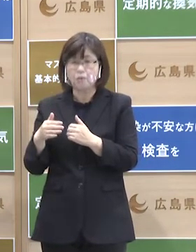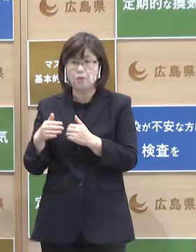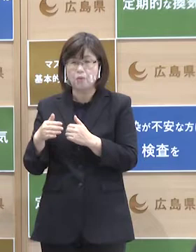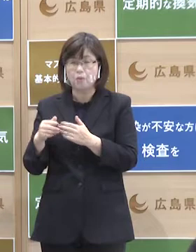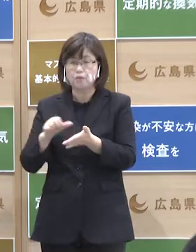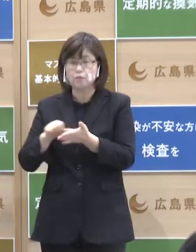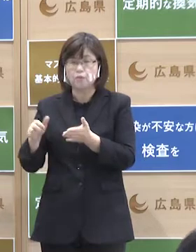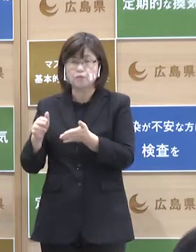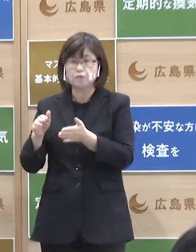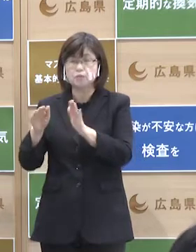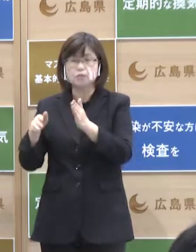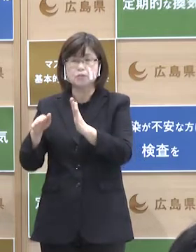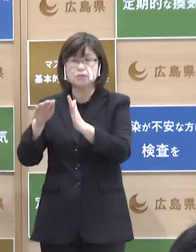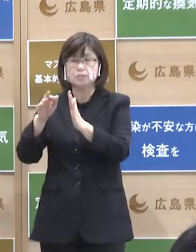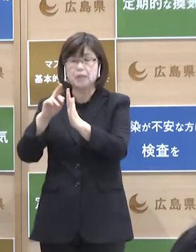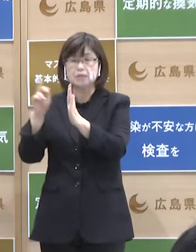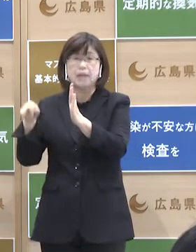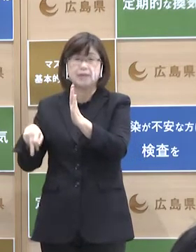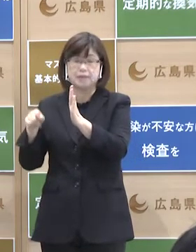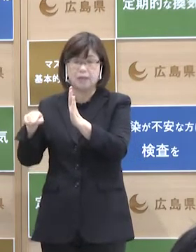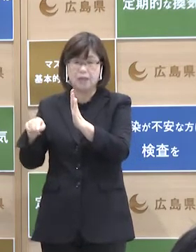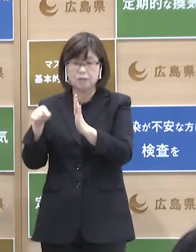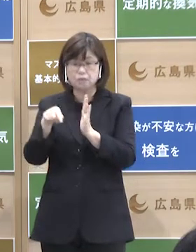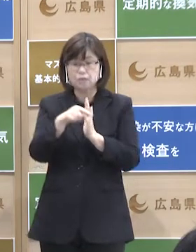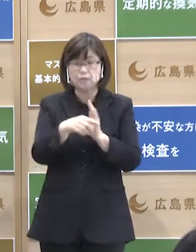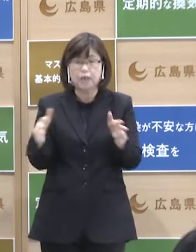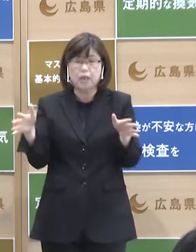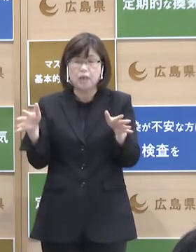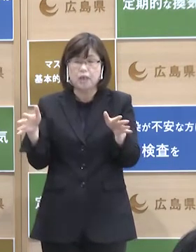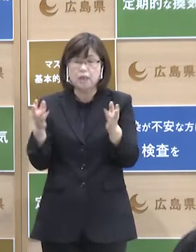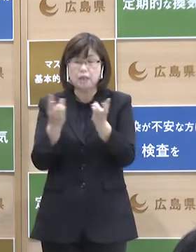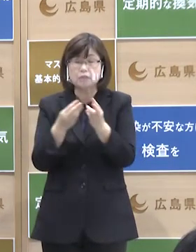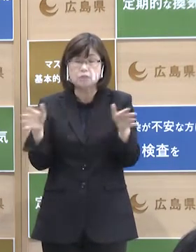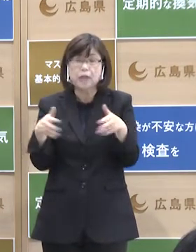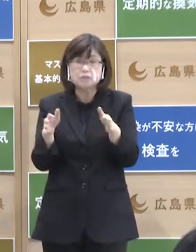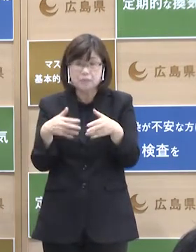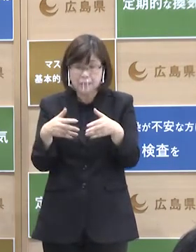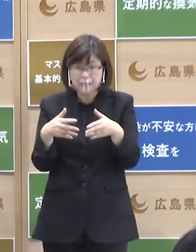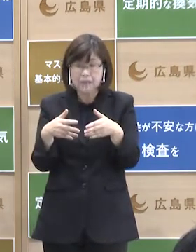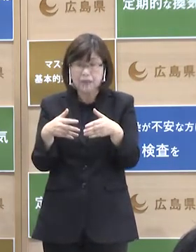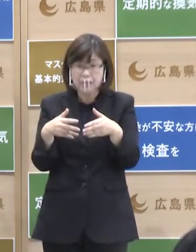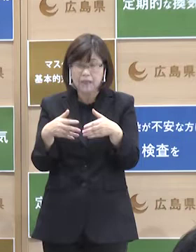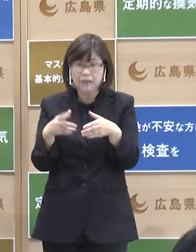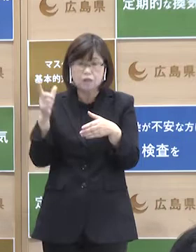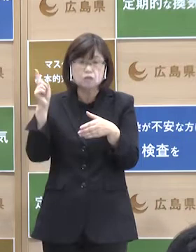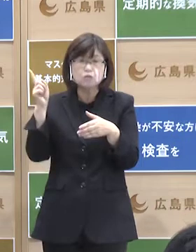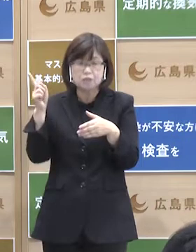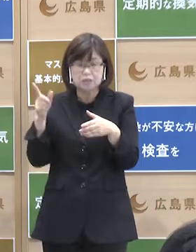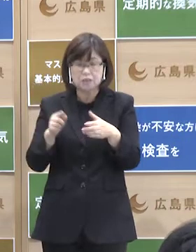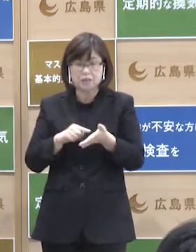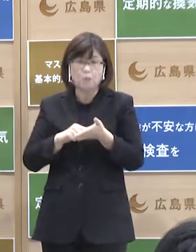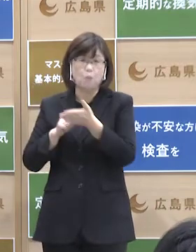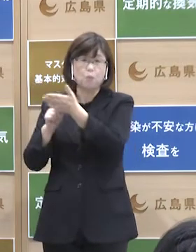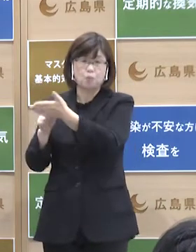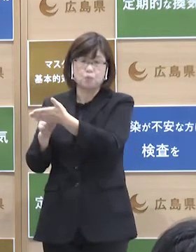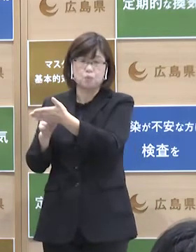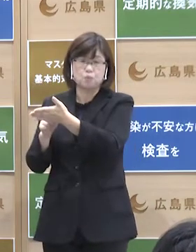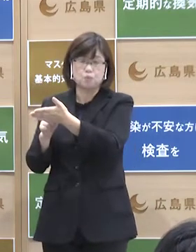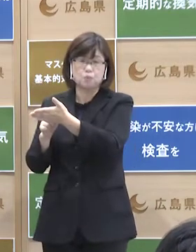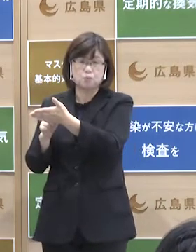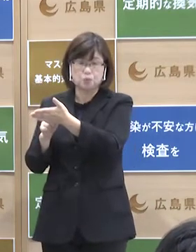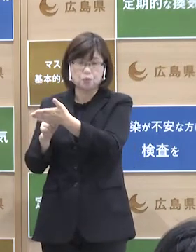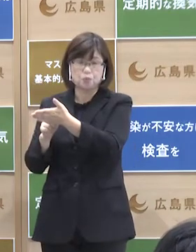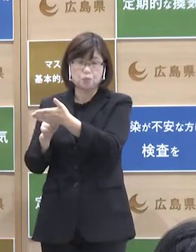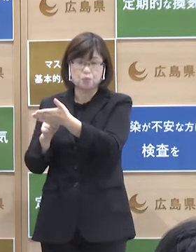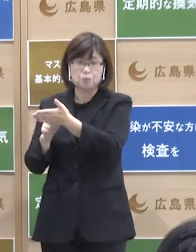が集計をして、でその国のシステムに報告をすると。そうするとその国に報告した